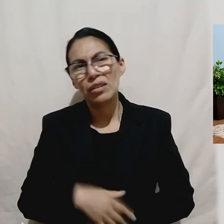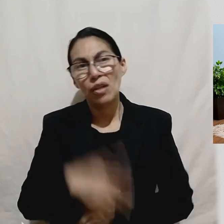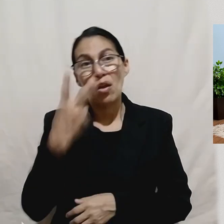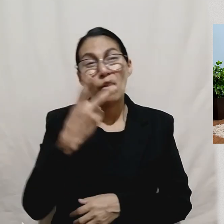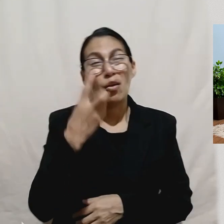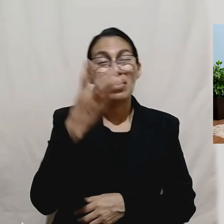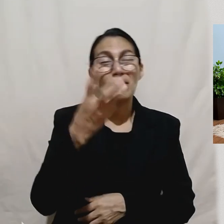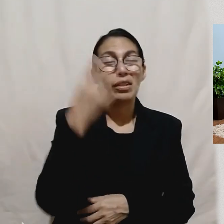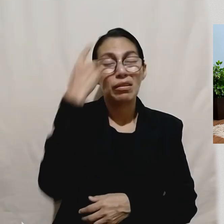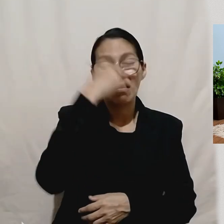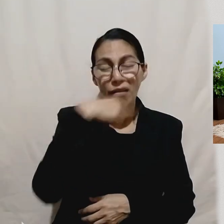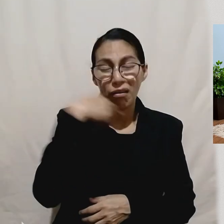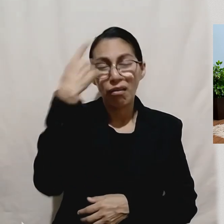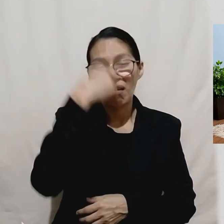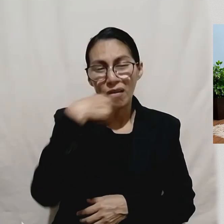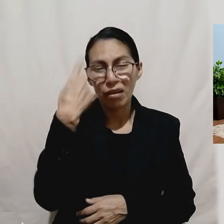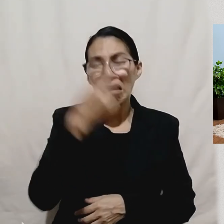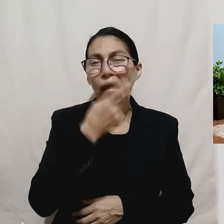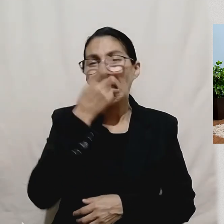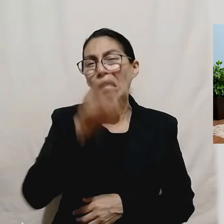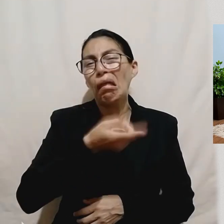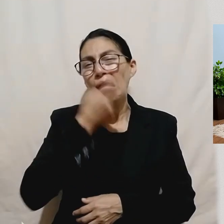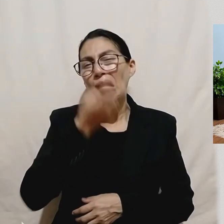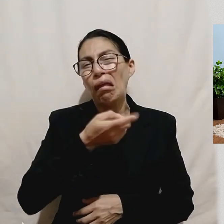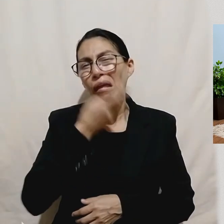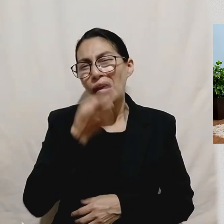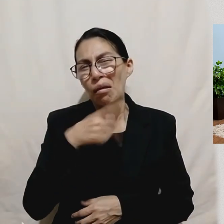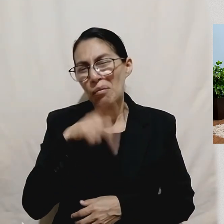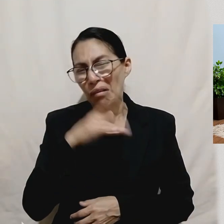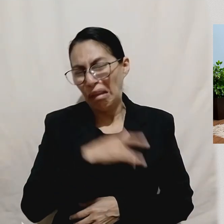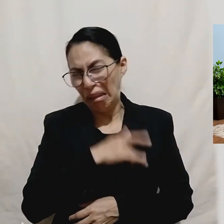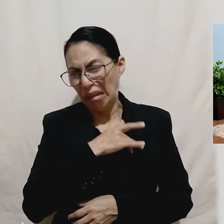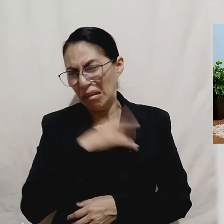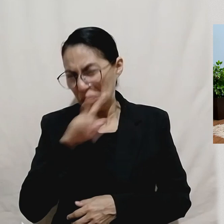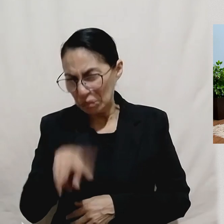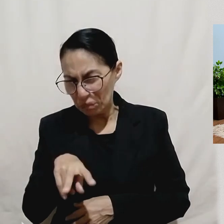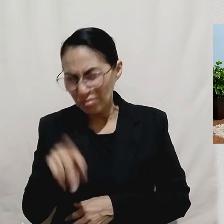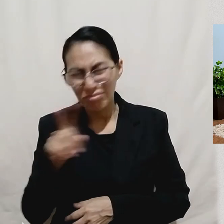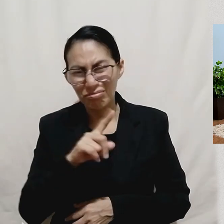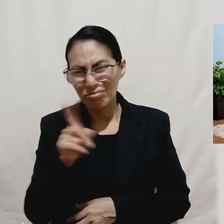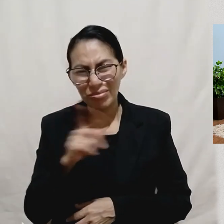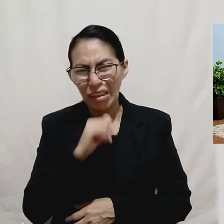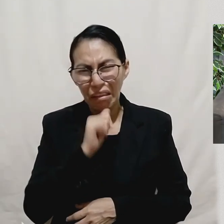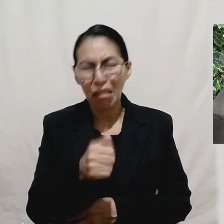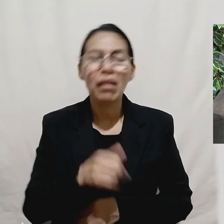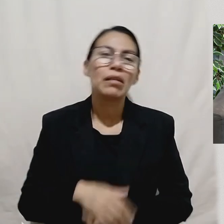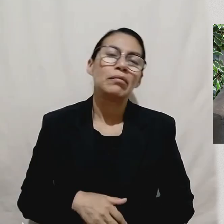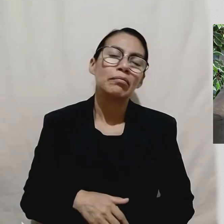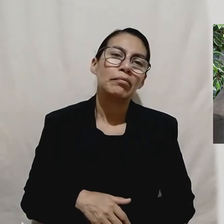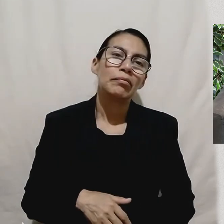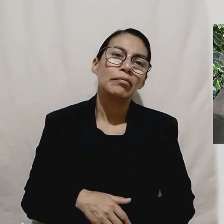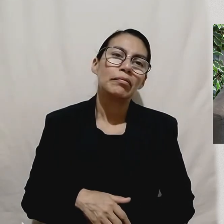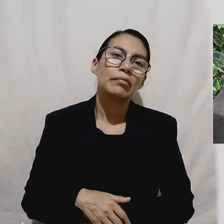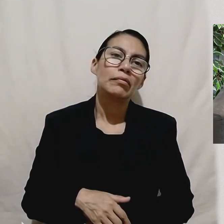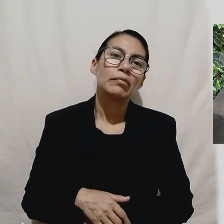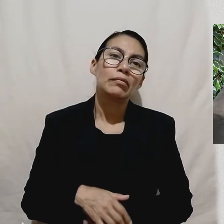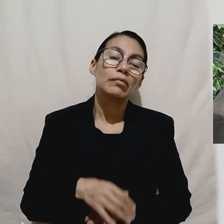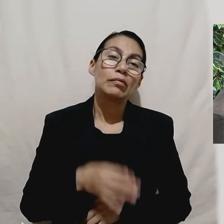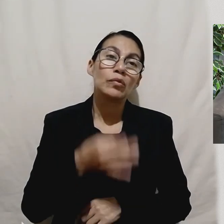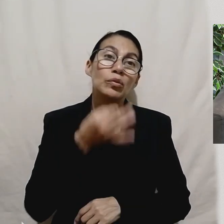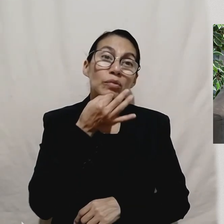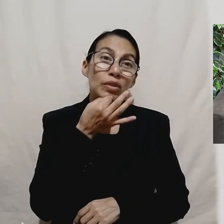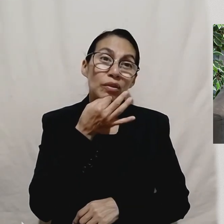de dos tres horas en donde se dice mucho pero no se dice nada en donde no es tanto es no es ese momento para